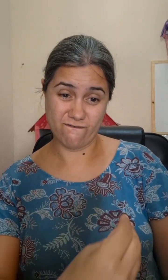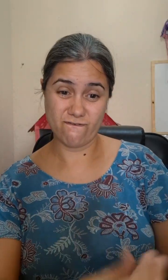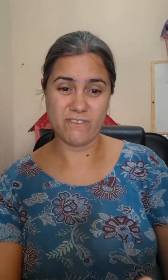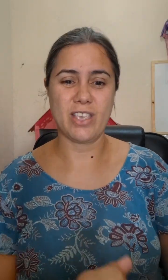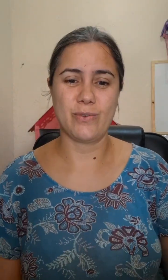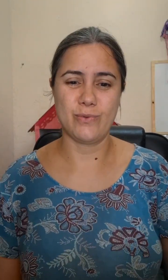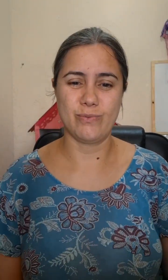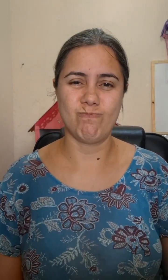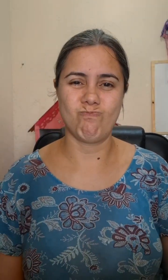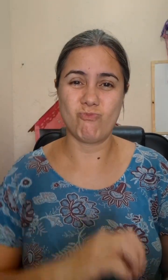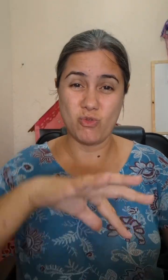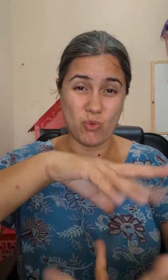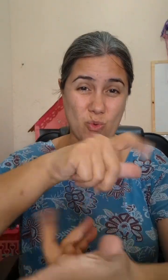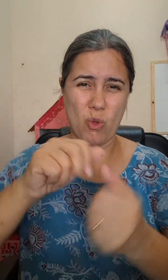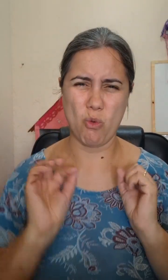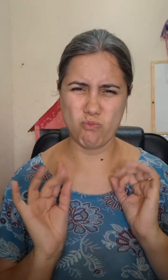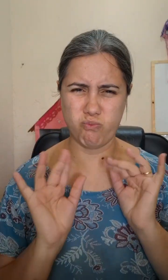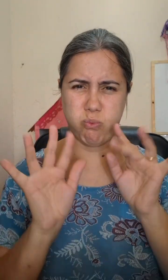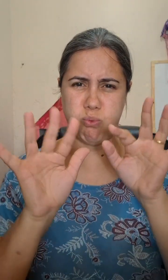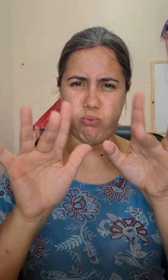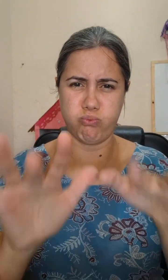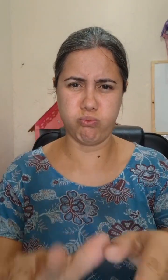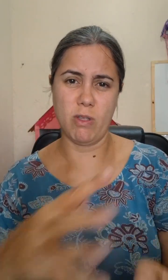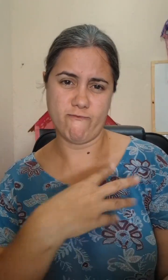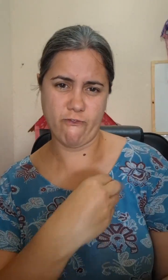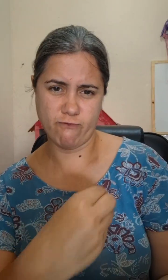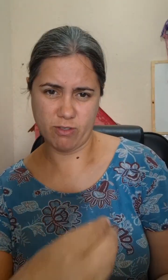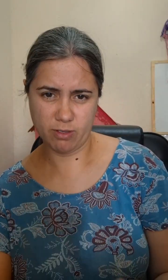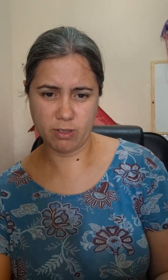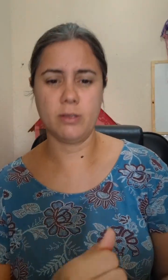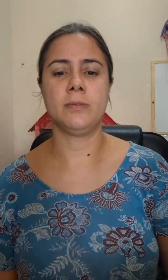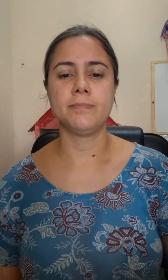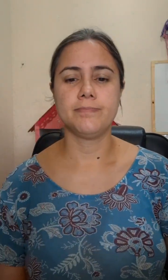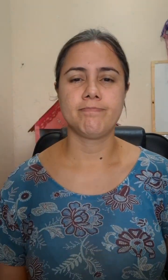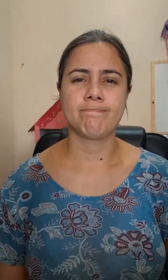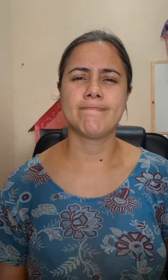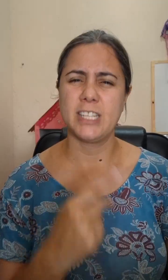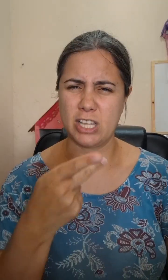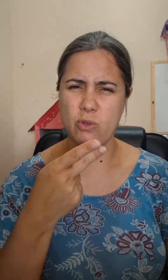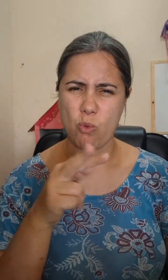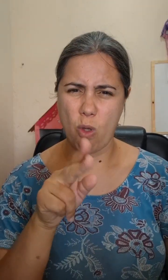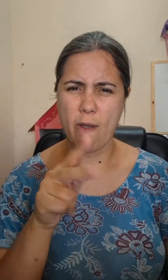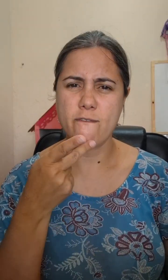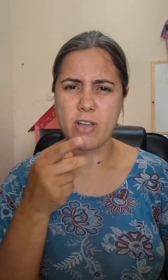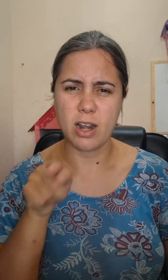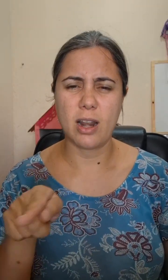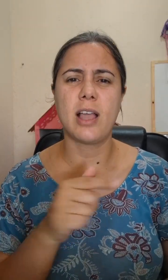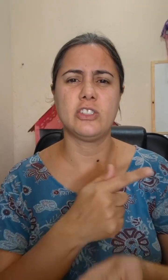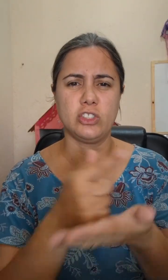e multiplicar e encher a terra. Igual fala lá em Gênesis, capítulo 1, versículo